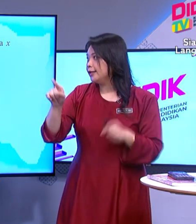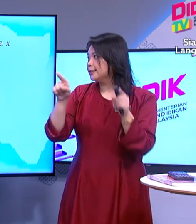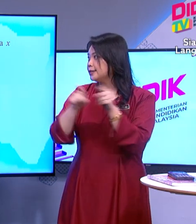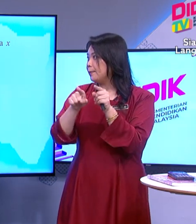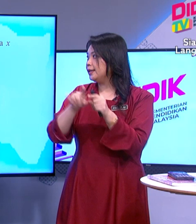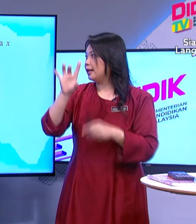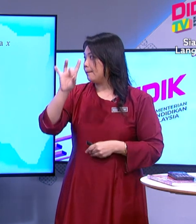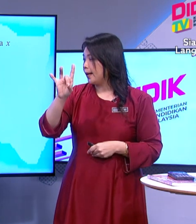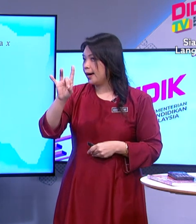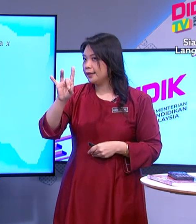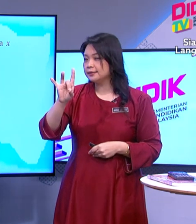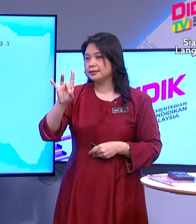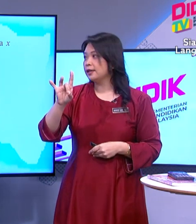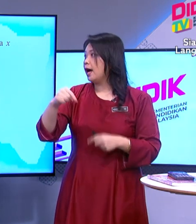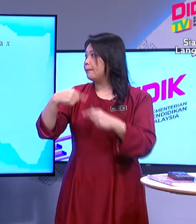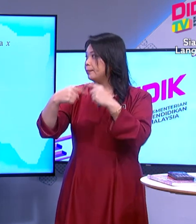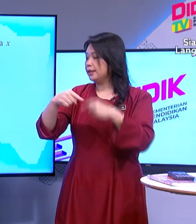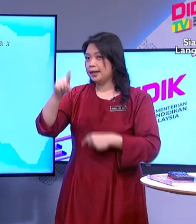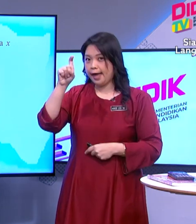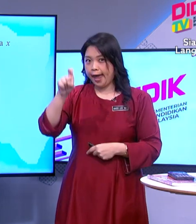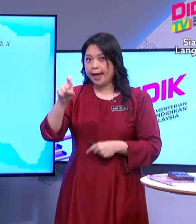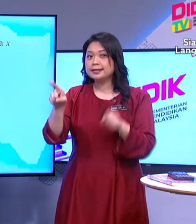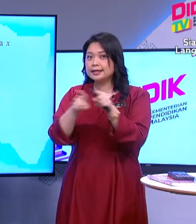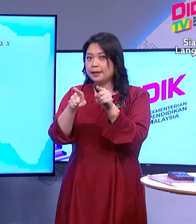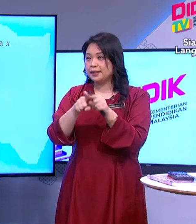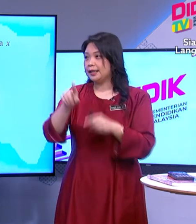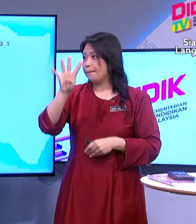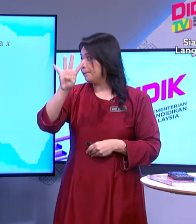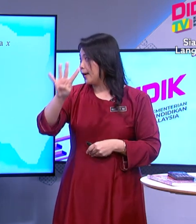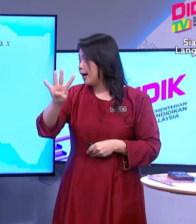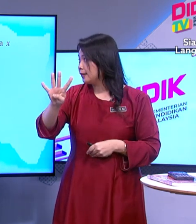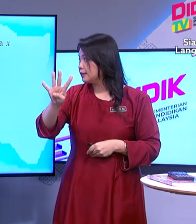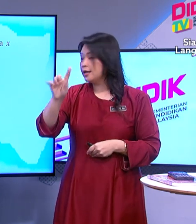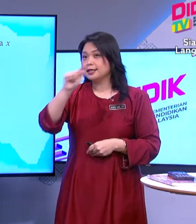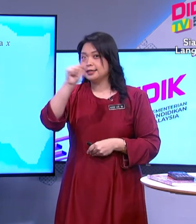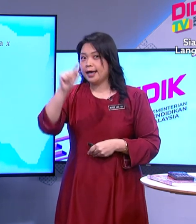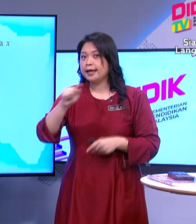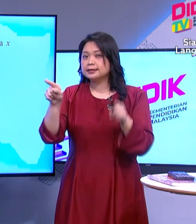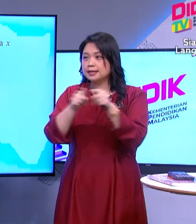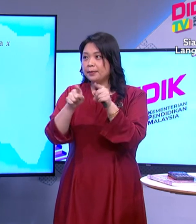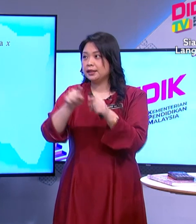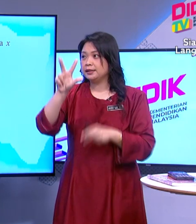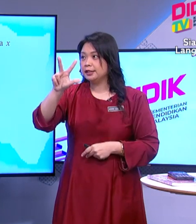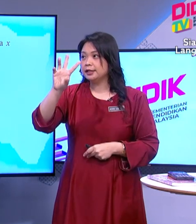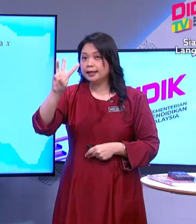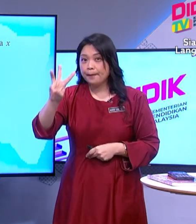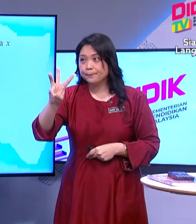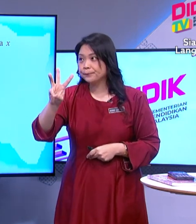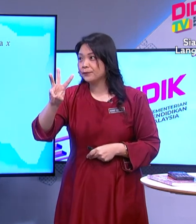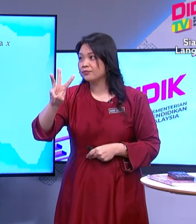= 8 apabila x = 4 z sama dengan tiga enam